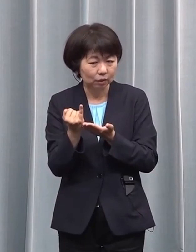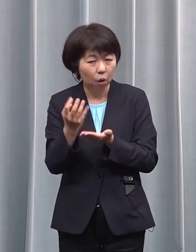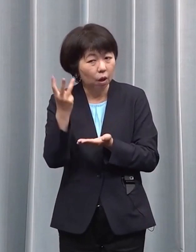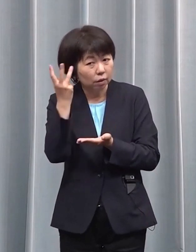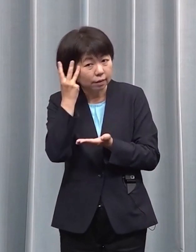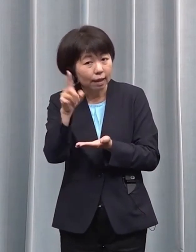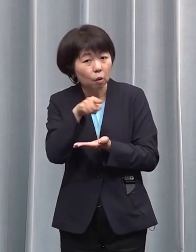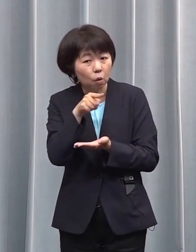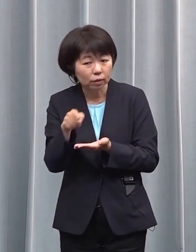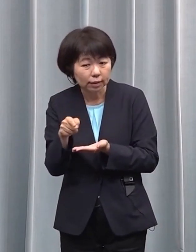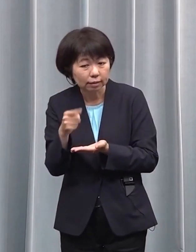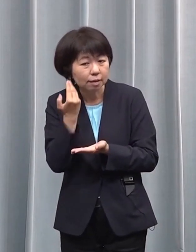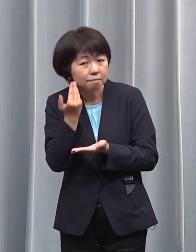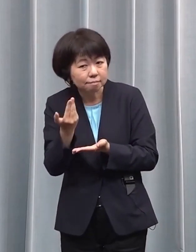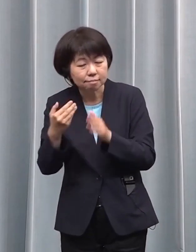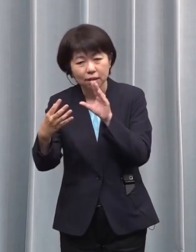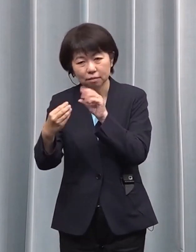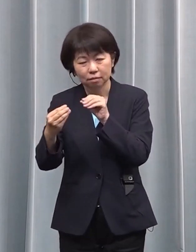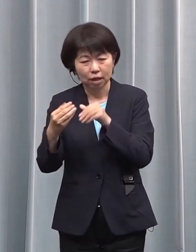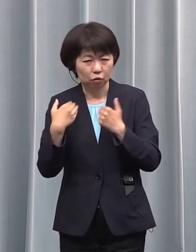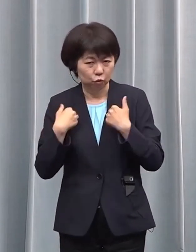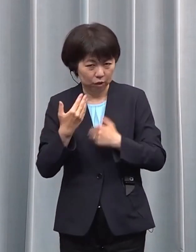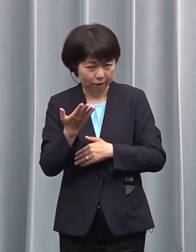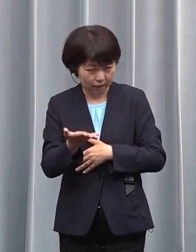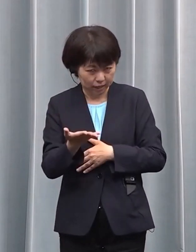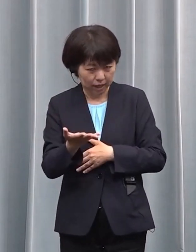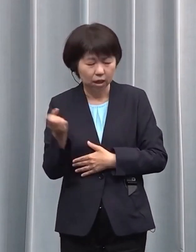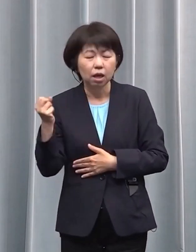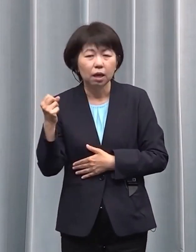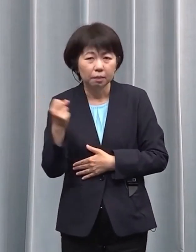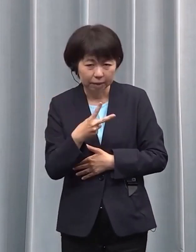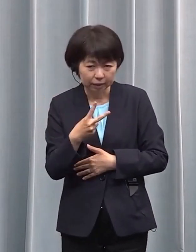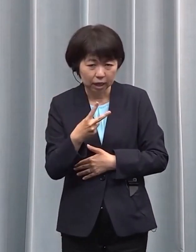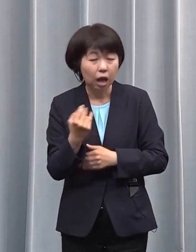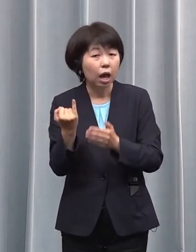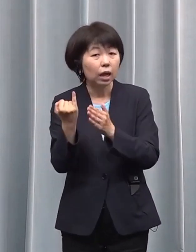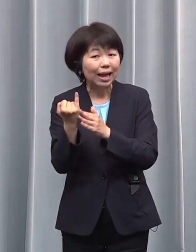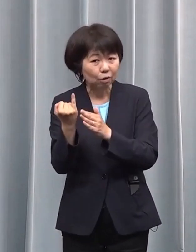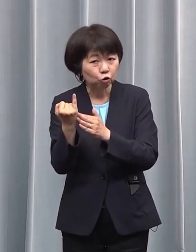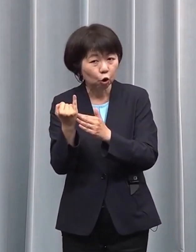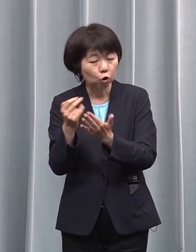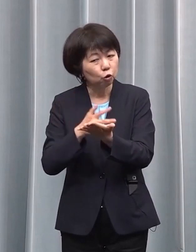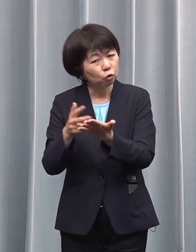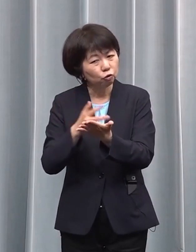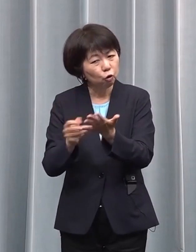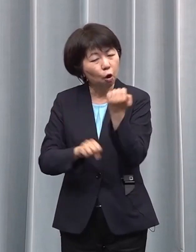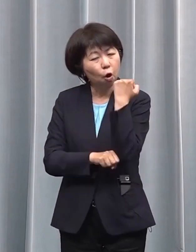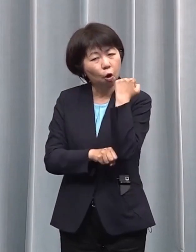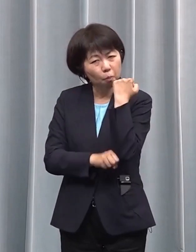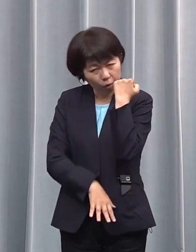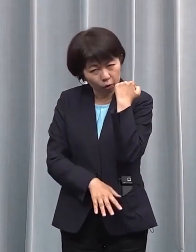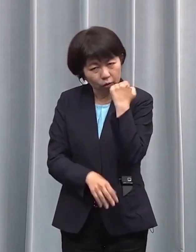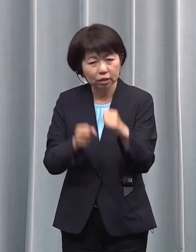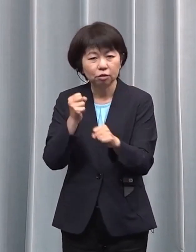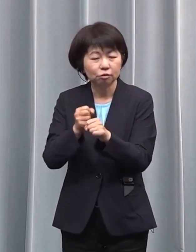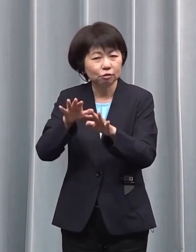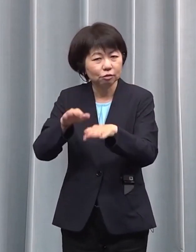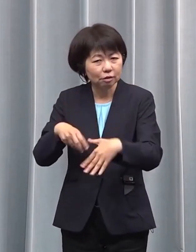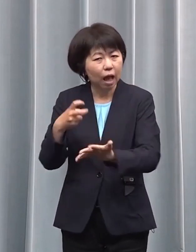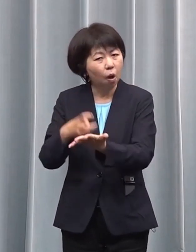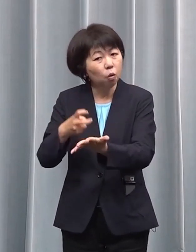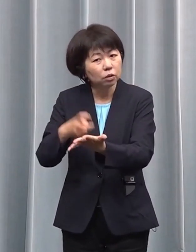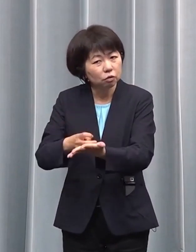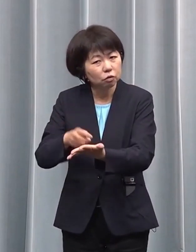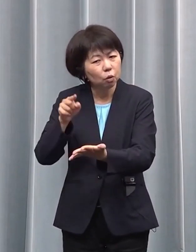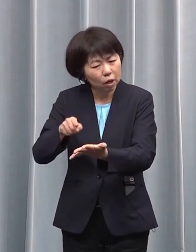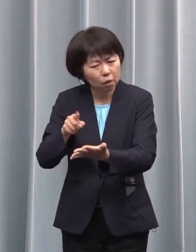女の発言をベースにした法案そのものをやはり今一度考え直すべき、棚上げをして見送るべきじゃないかという意